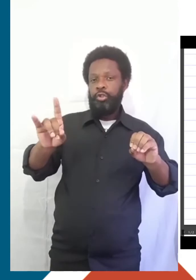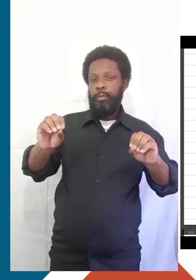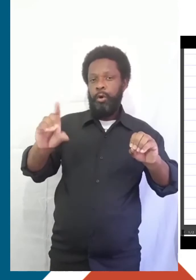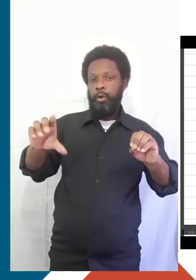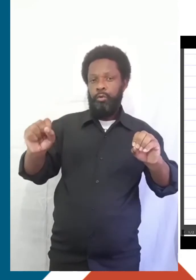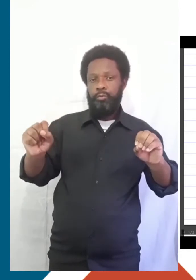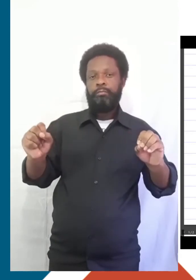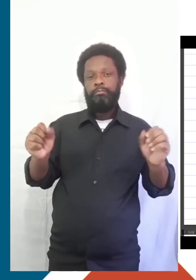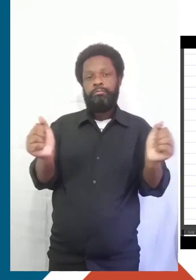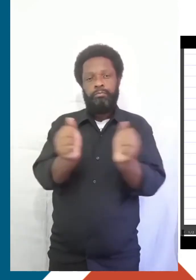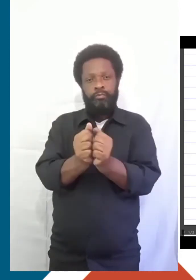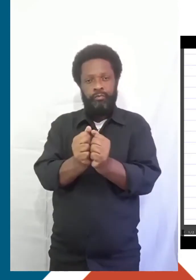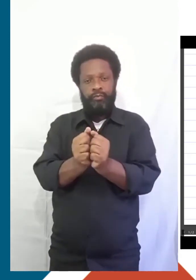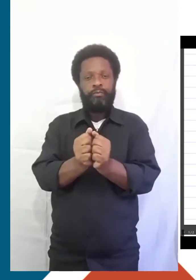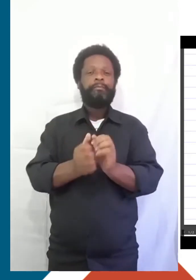induzido.